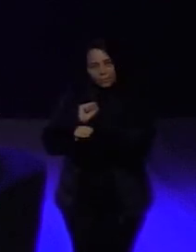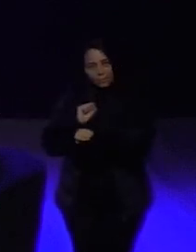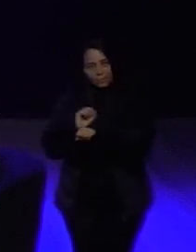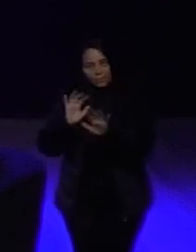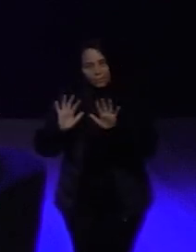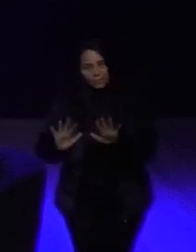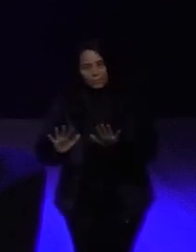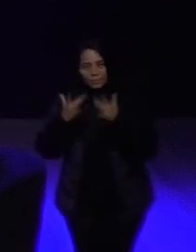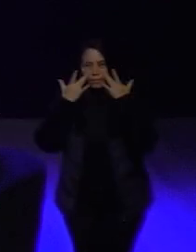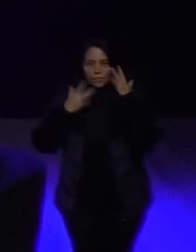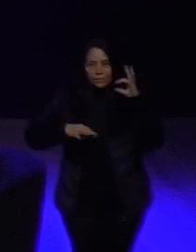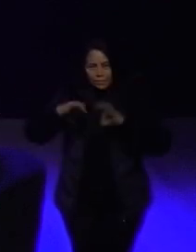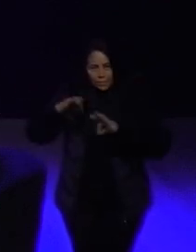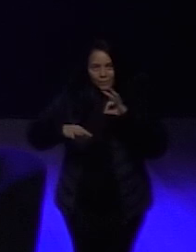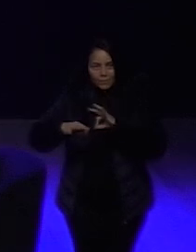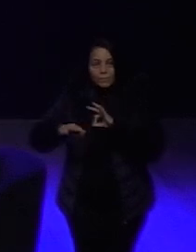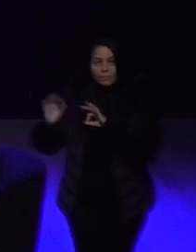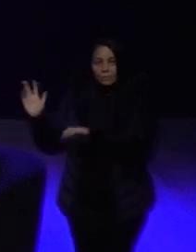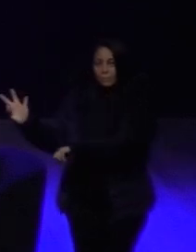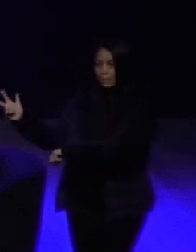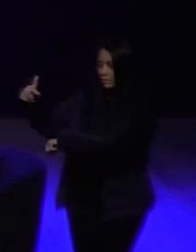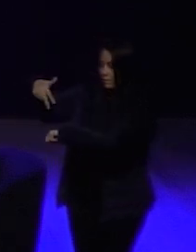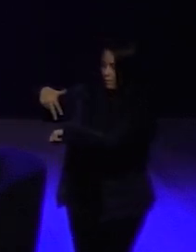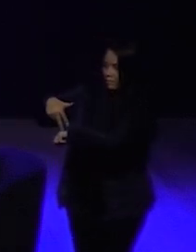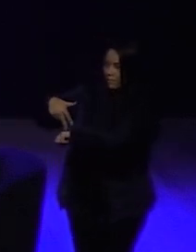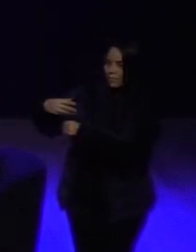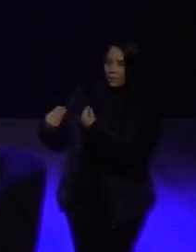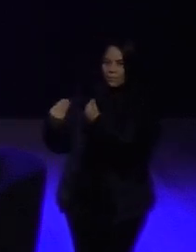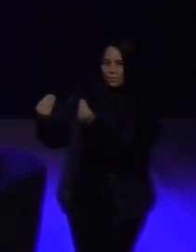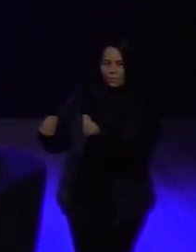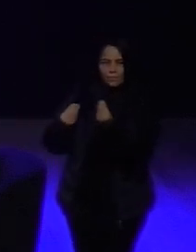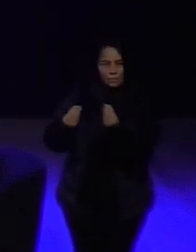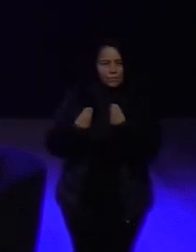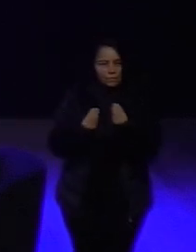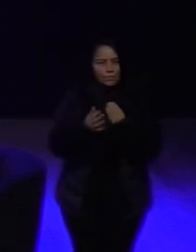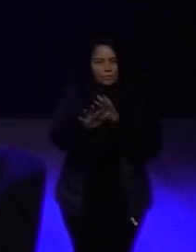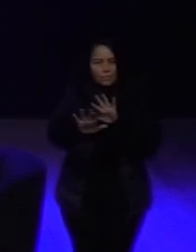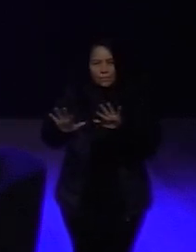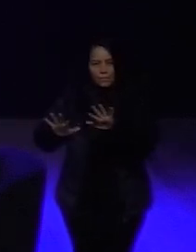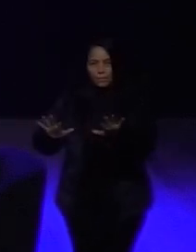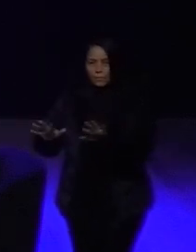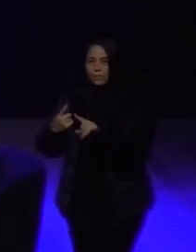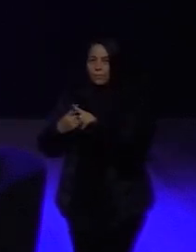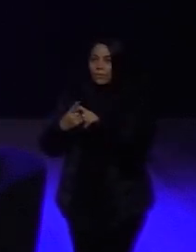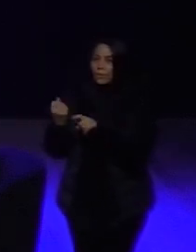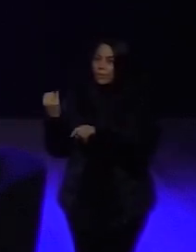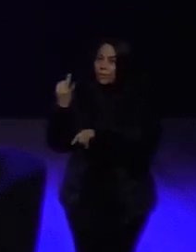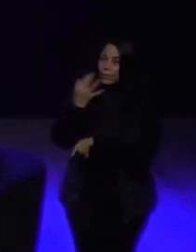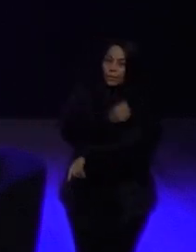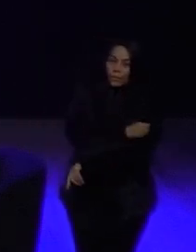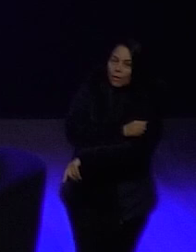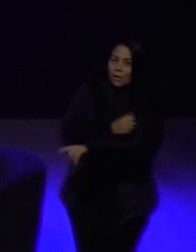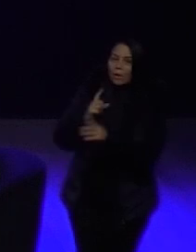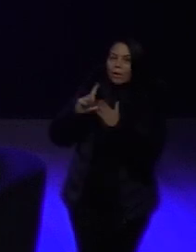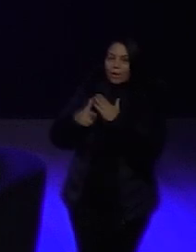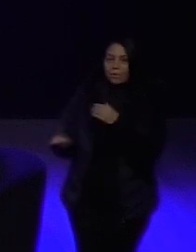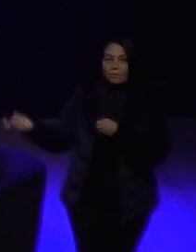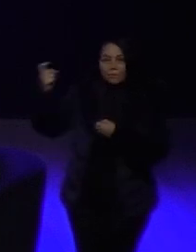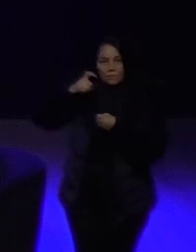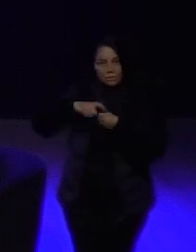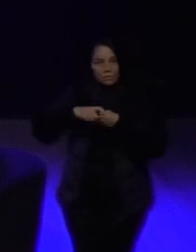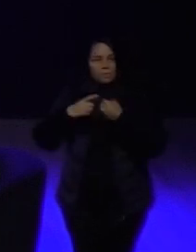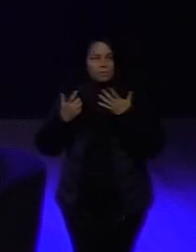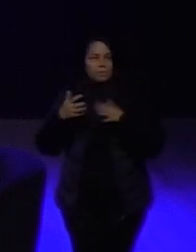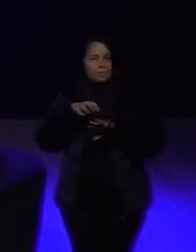no teatro. A produção virá aqui fazer essa divisão, a entrega dos alunos para vocês, porque alguns deles também estão retornando depois com o transporte,